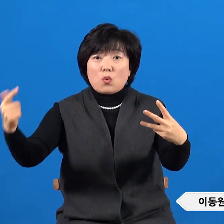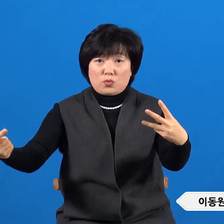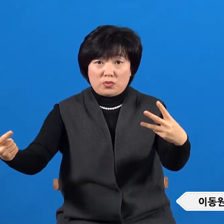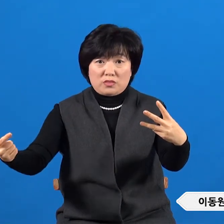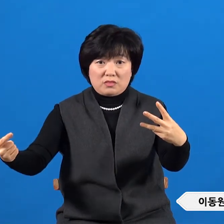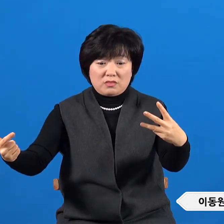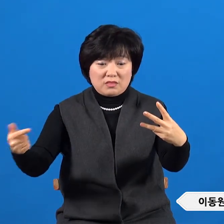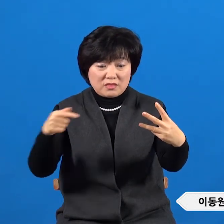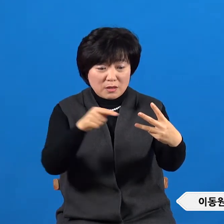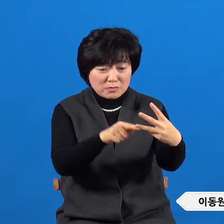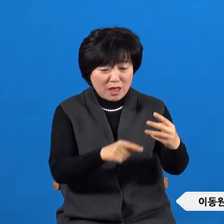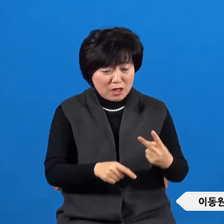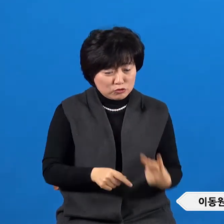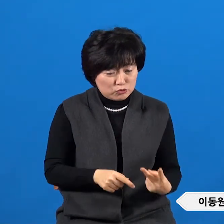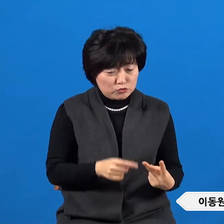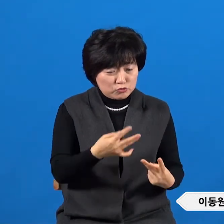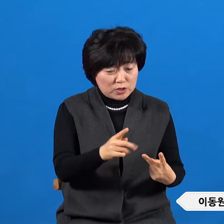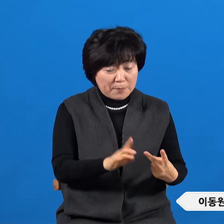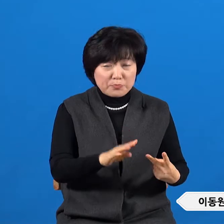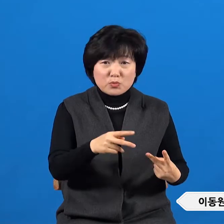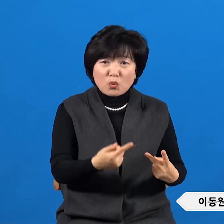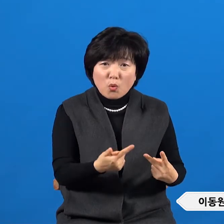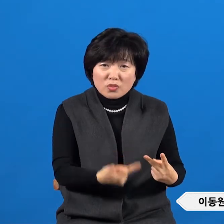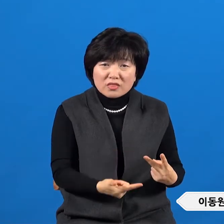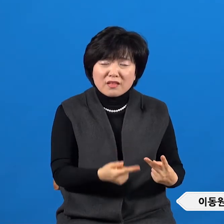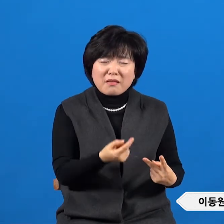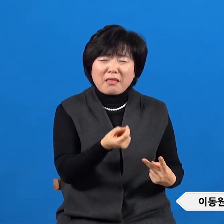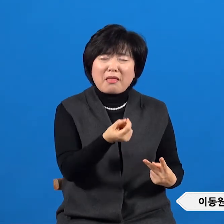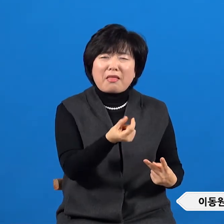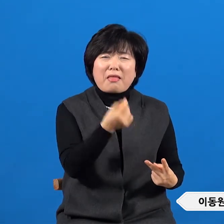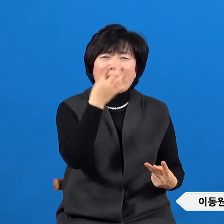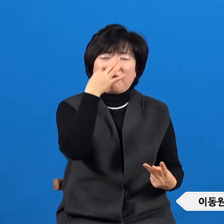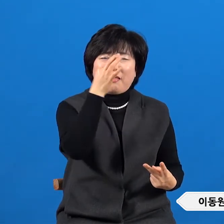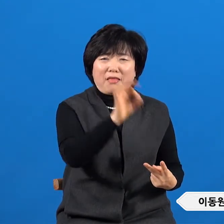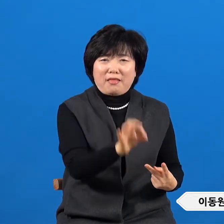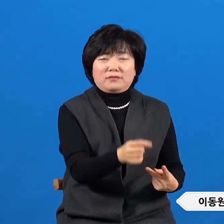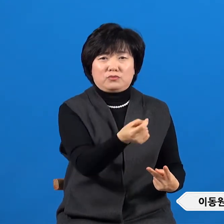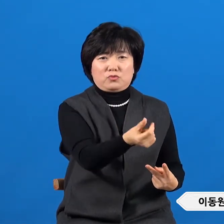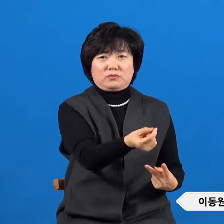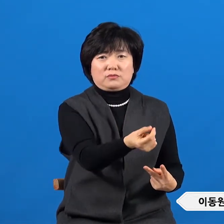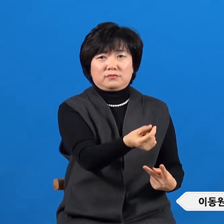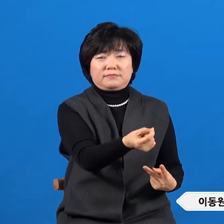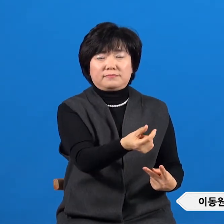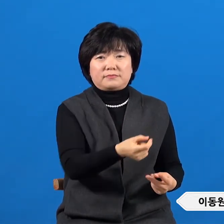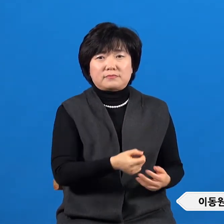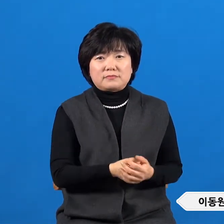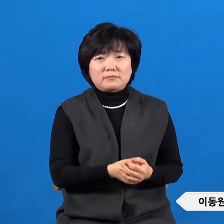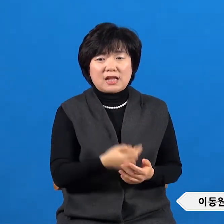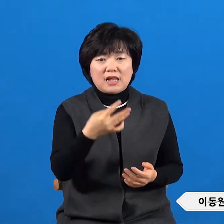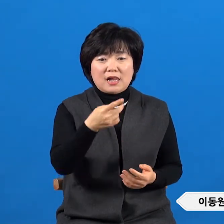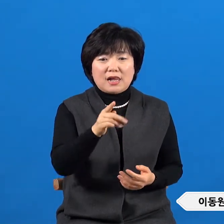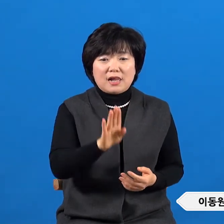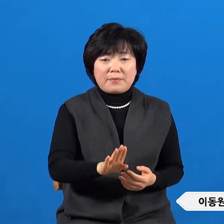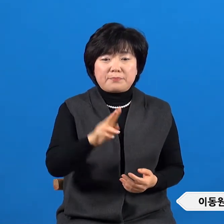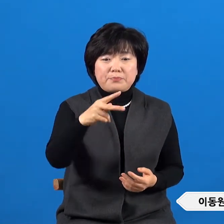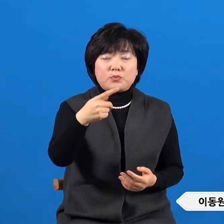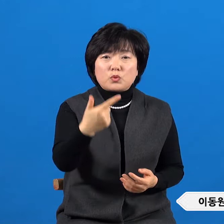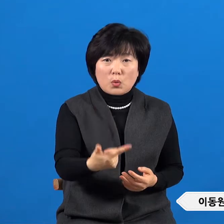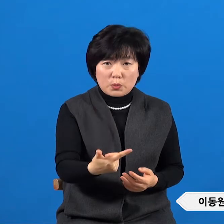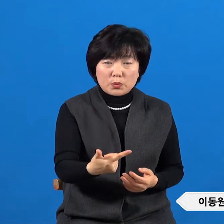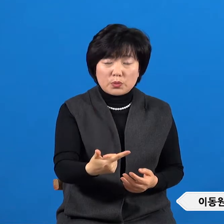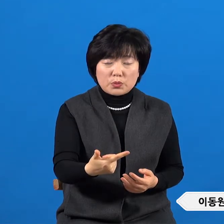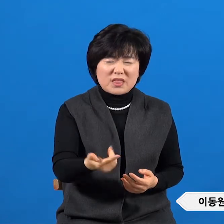그 당시에 거의 쓰여지지 않는 돈이 바로 렙돈이었습니다. 그리고 이